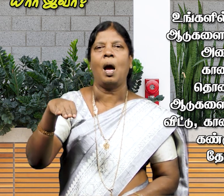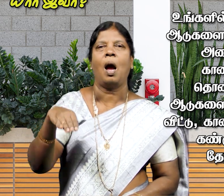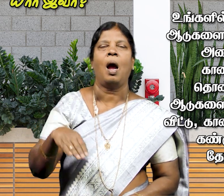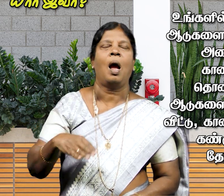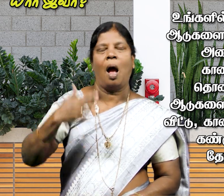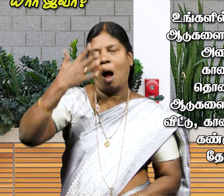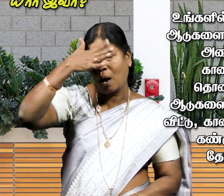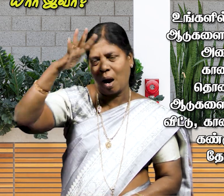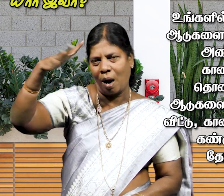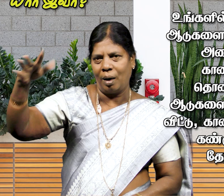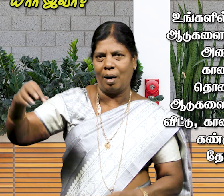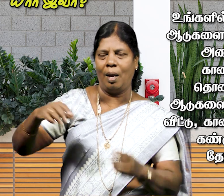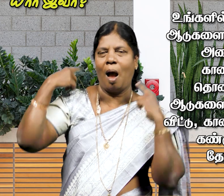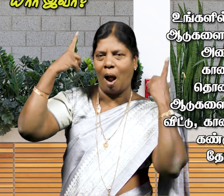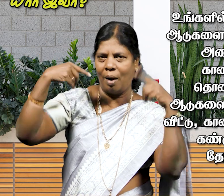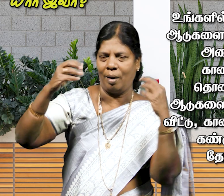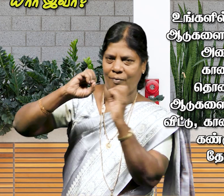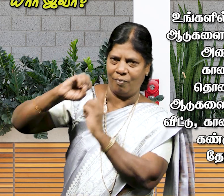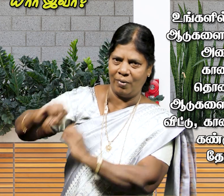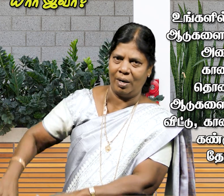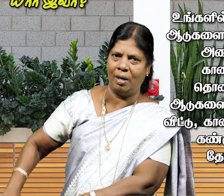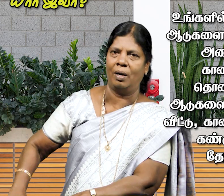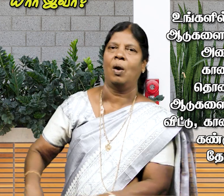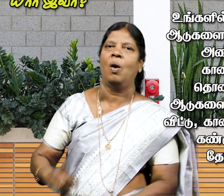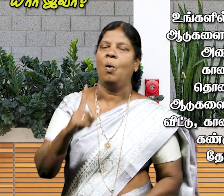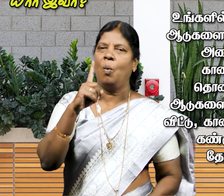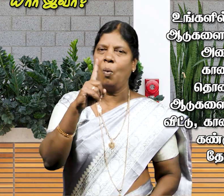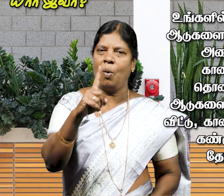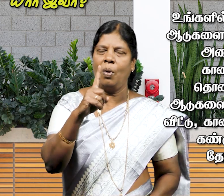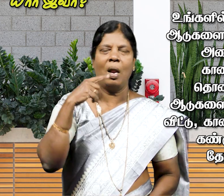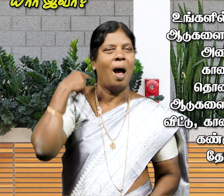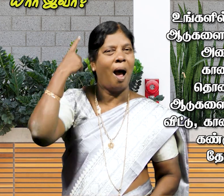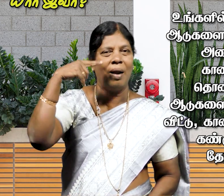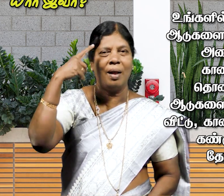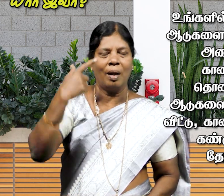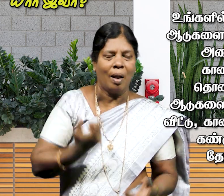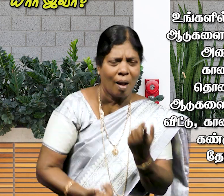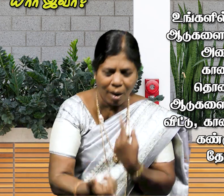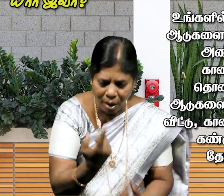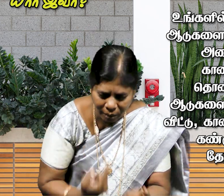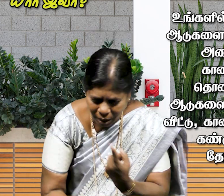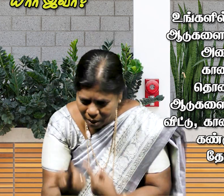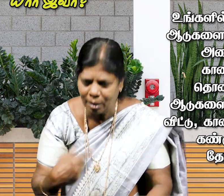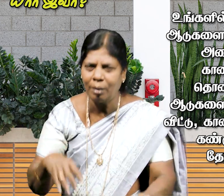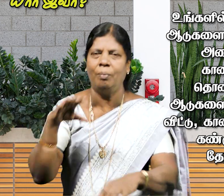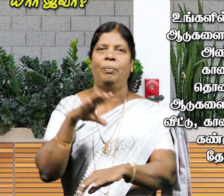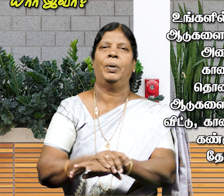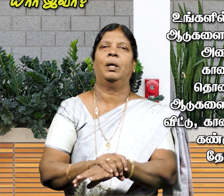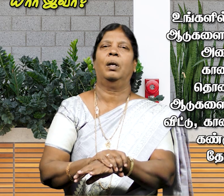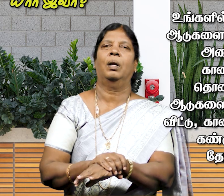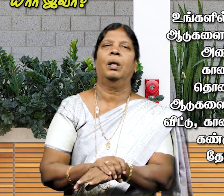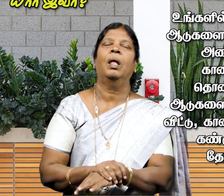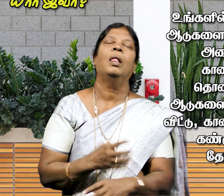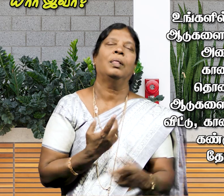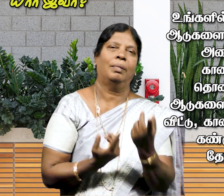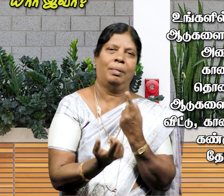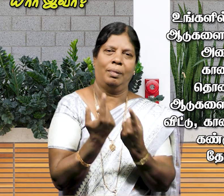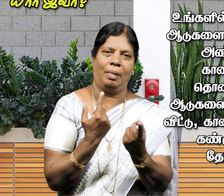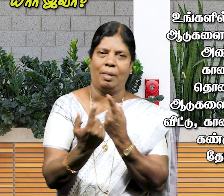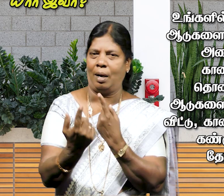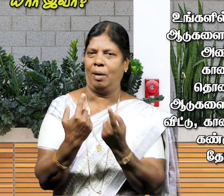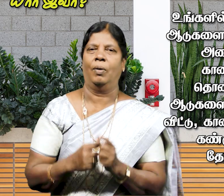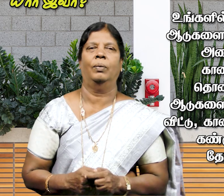99 ஆடுகளையும் வனாந்தரத்திலே விட்டு காணாமற் போன ஆட்டை கண்டுபிடிக்கும் அளவும்